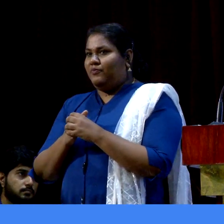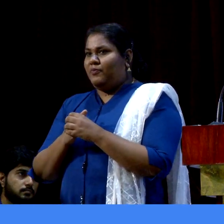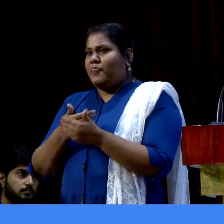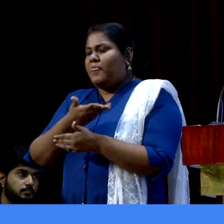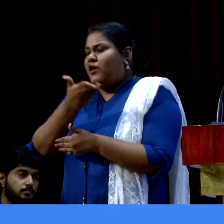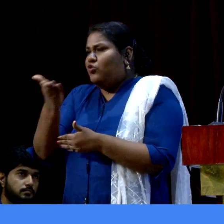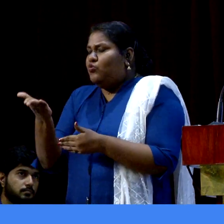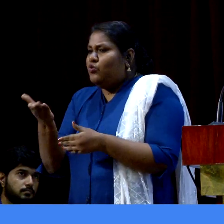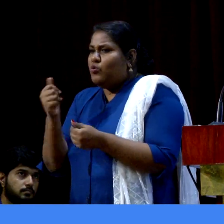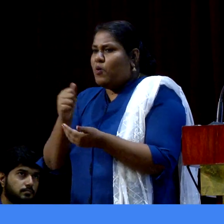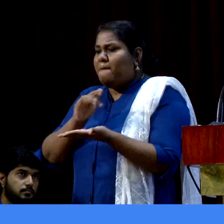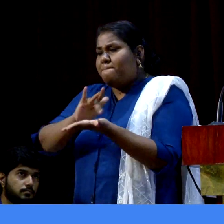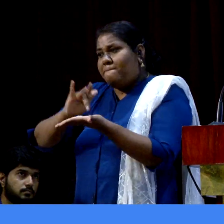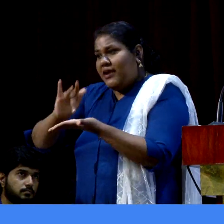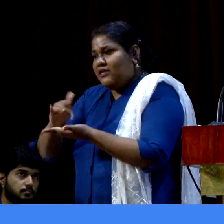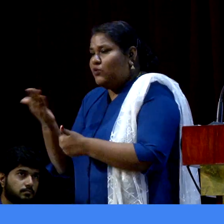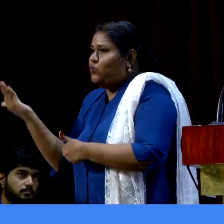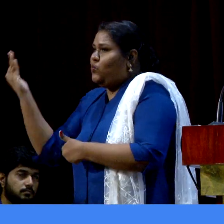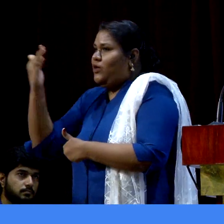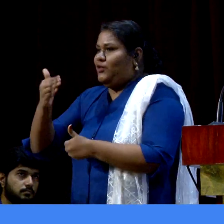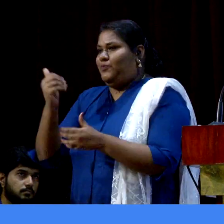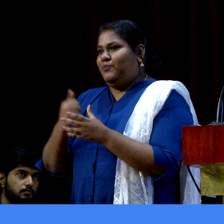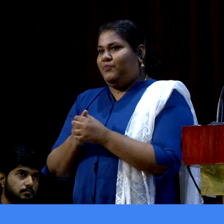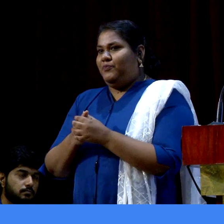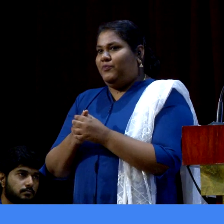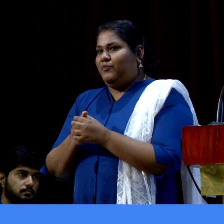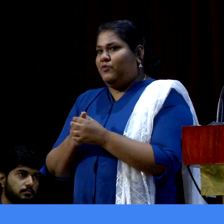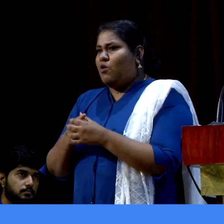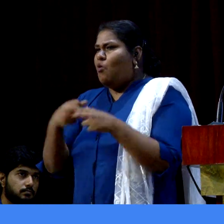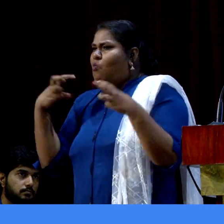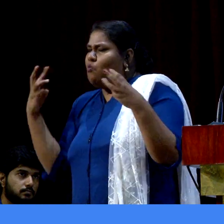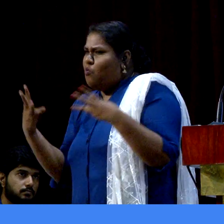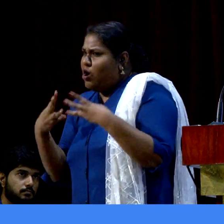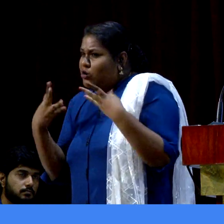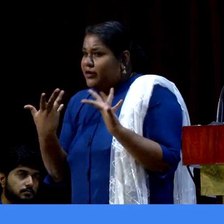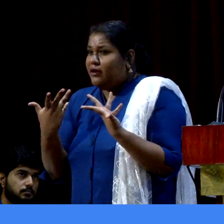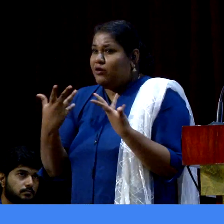எப்படிப்பட்ட மண்ணிலிருந்து வந்திருக்கிறேன் என்று சொன்னால், மாடு கட்டி போரடித்தால் போதாது,